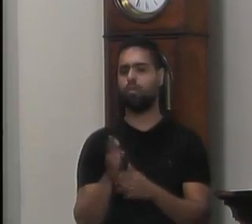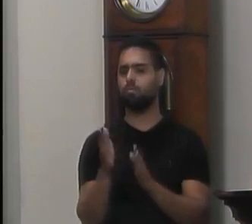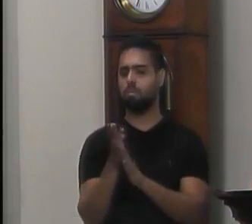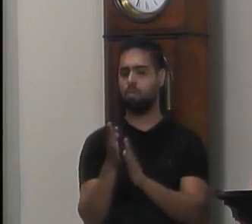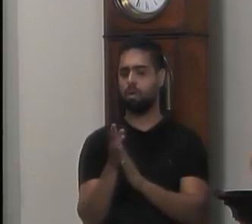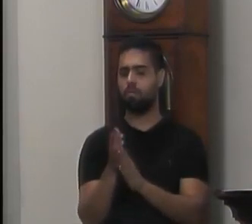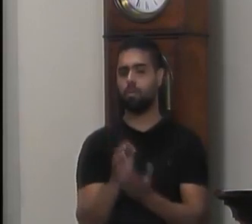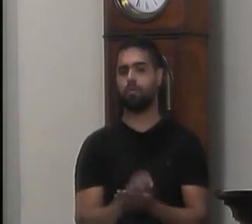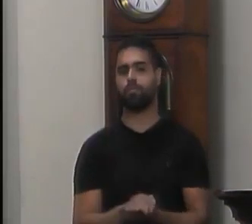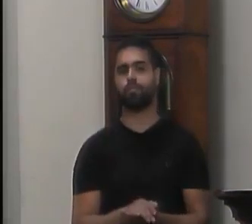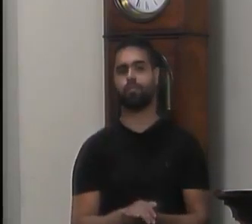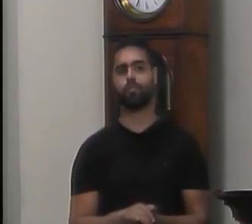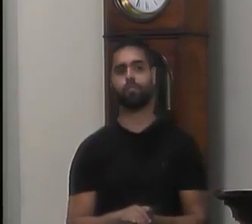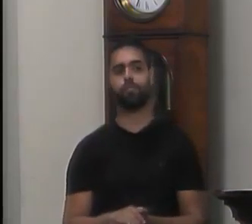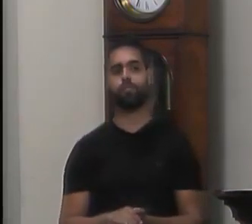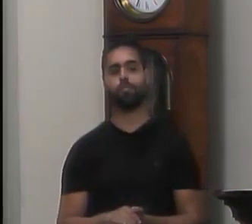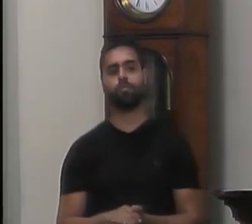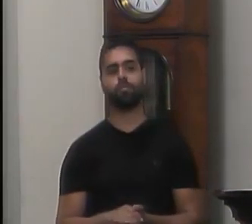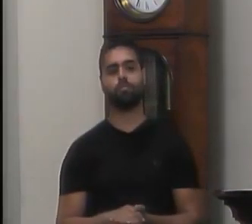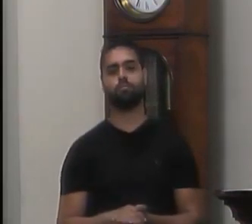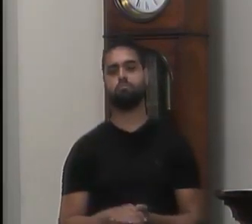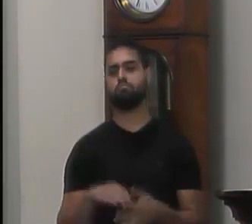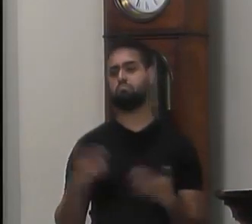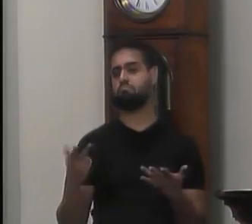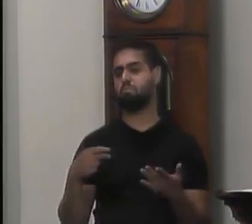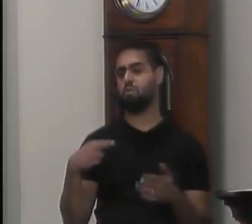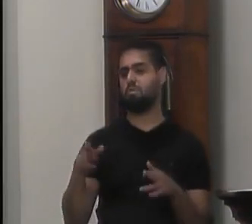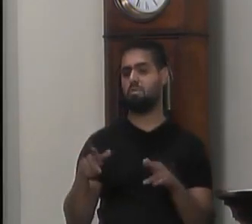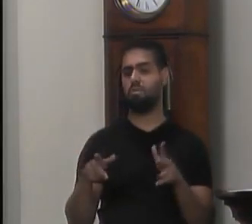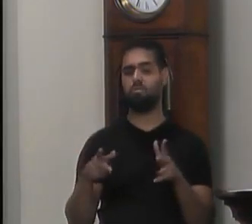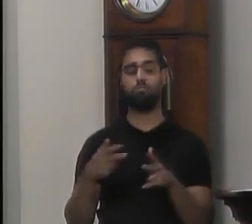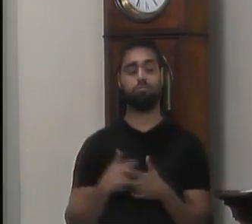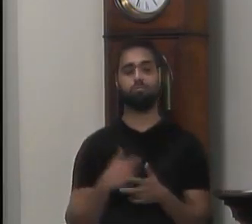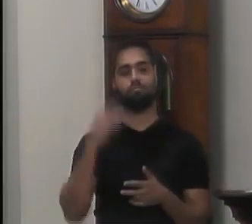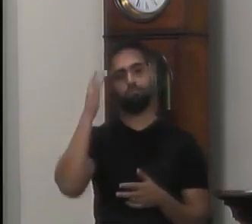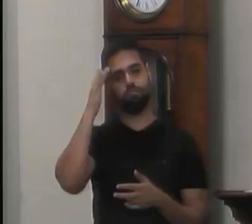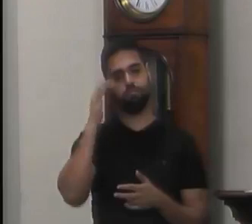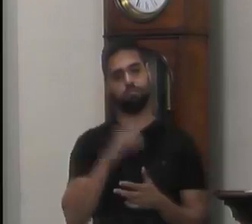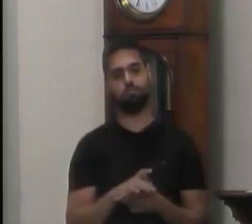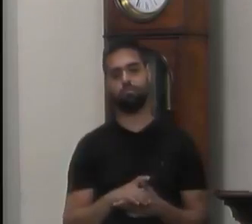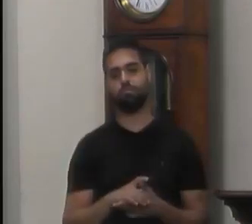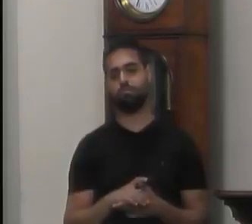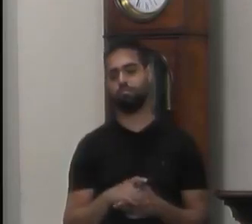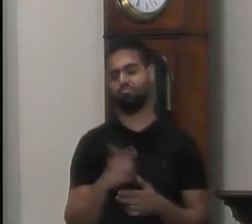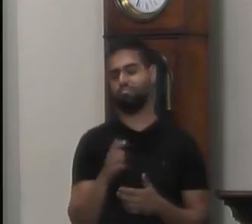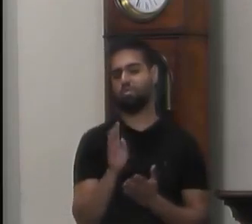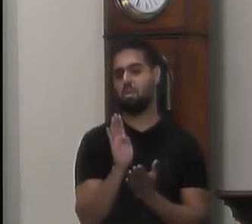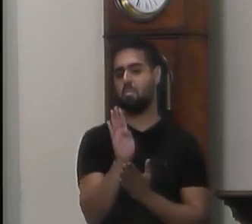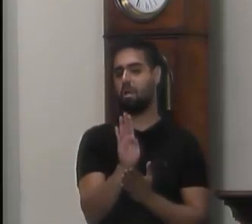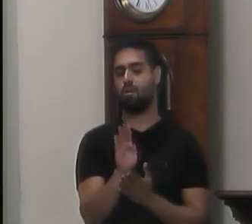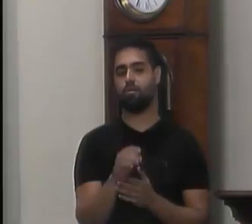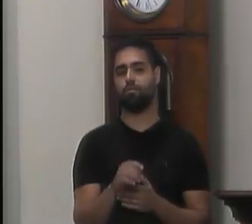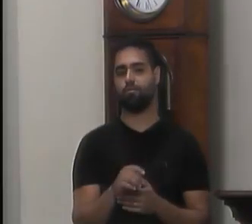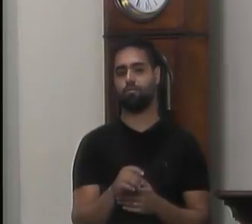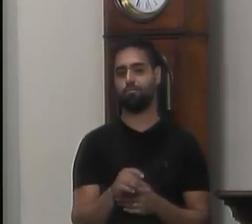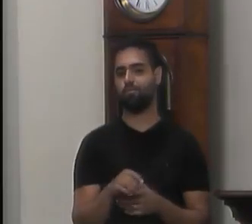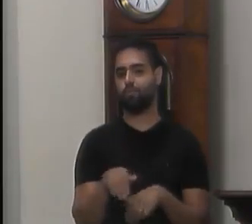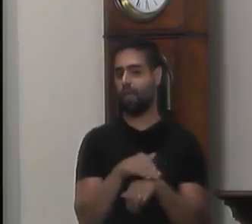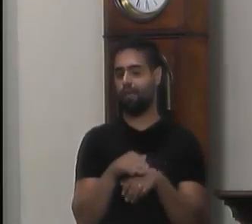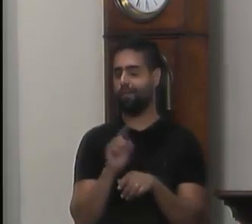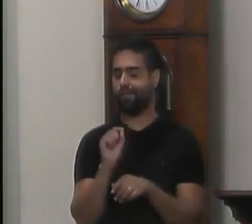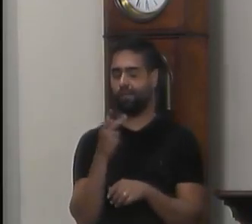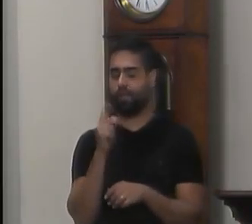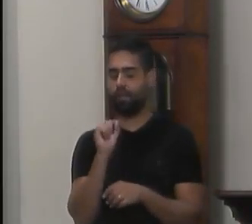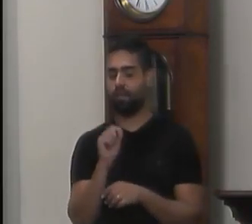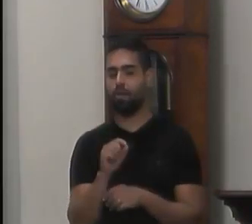para ele. Os outros eu acho que não coloca. Não vou entrar em detalhes por